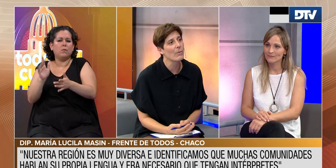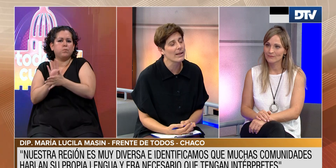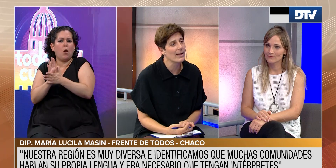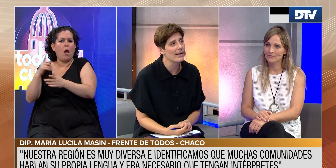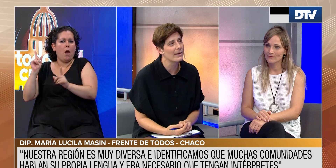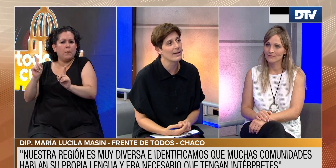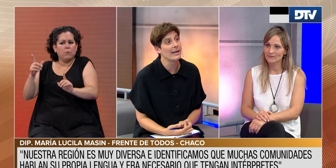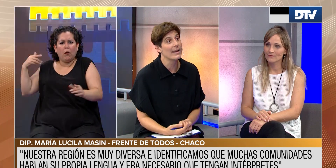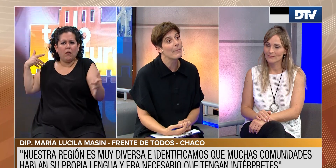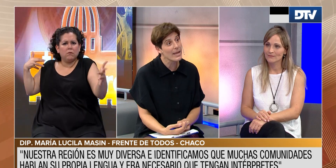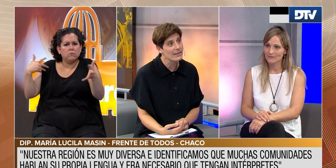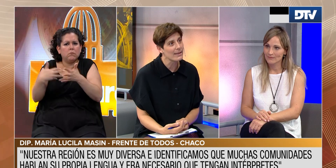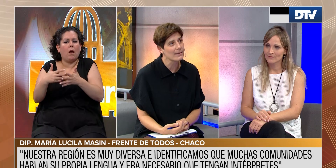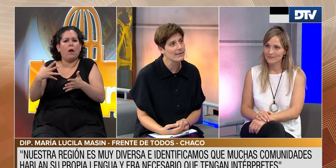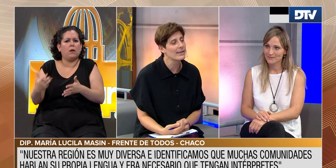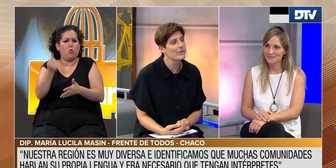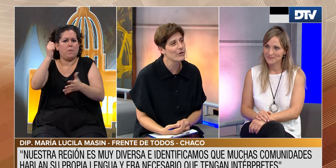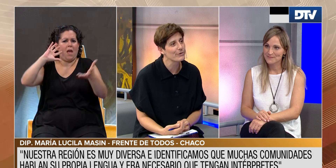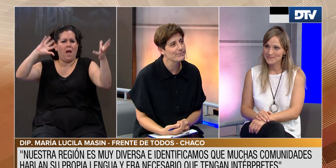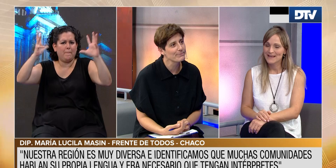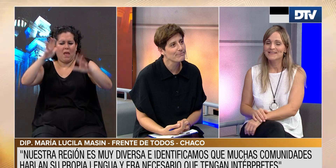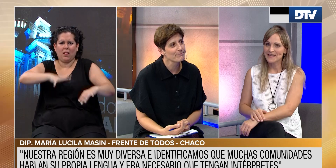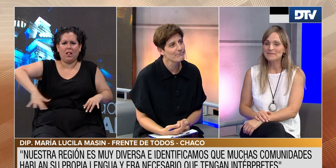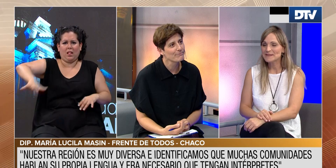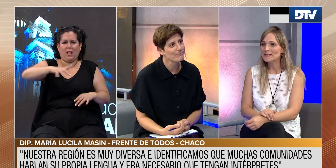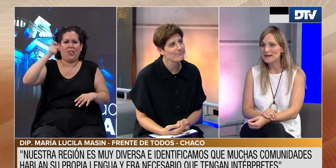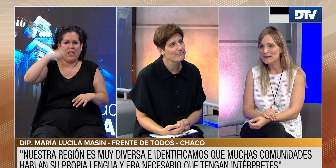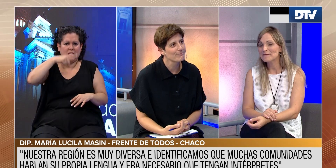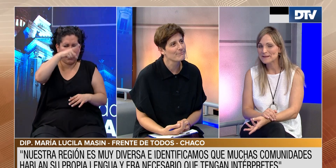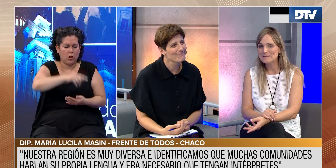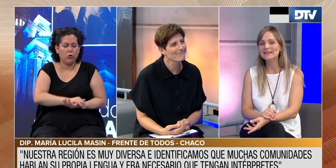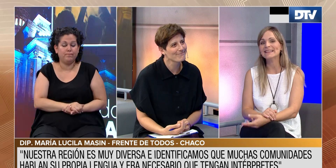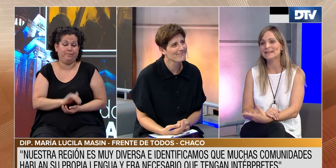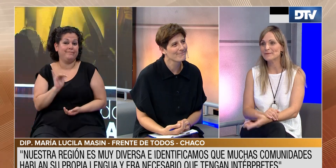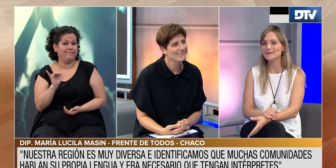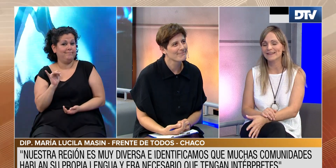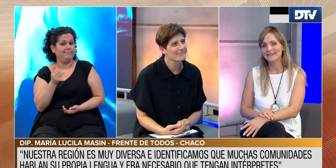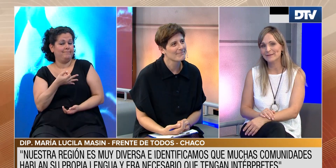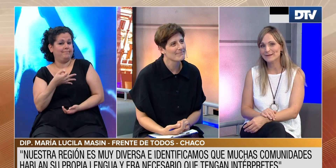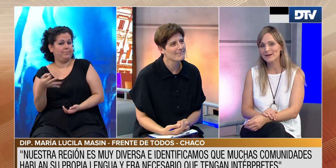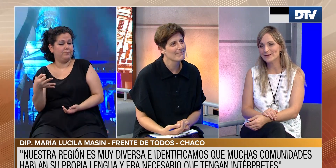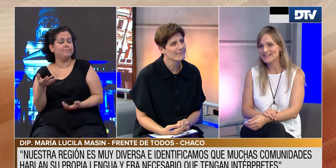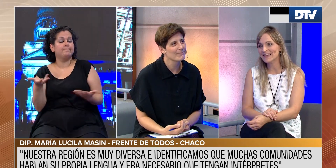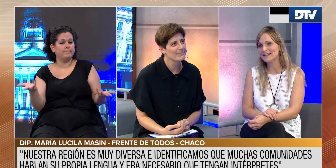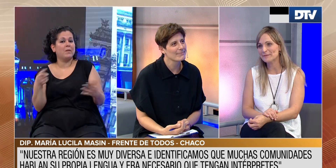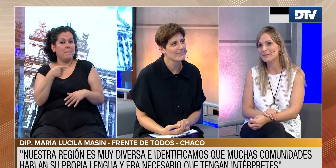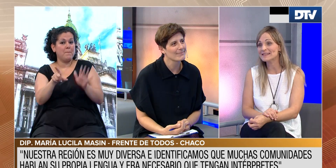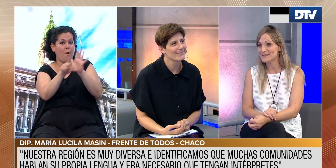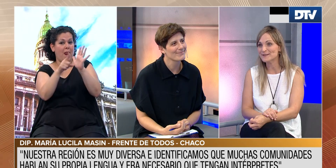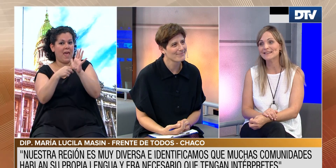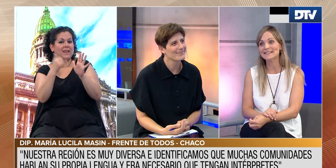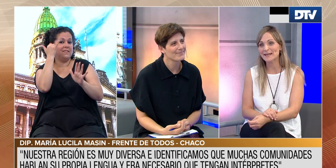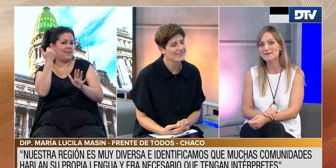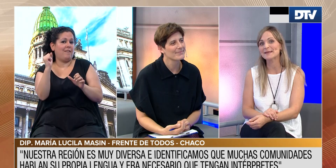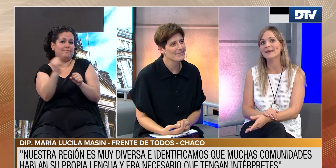y resguardar el ambiente y el territorio. Sí, efectivamente tenemos, en particular con esa ley, tenemos media